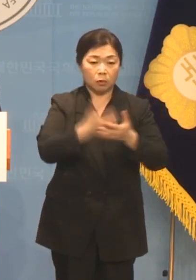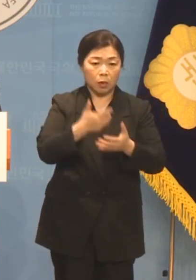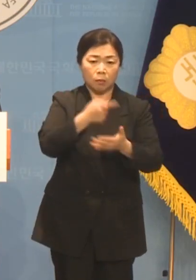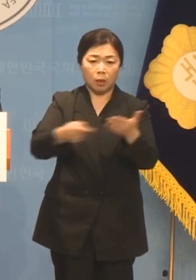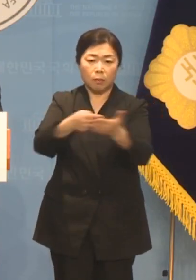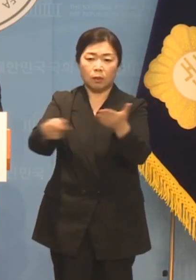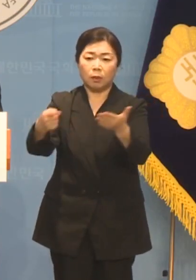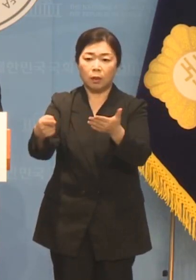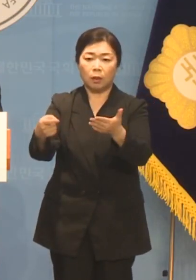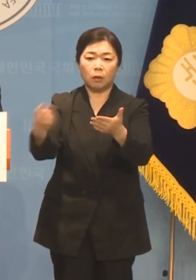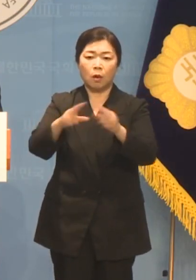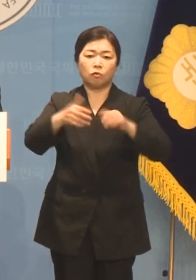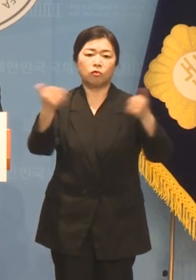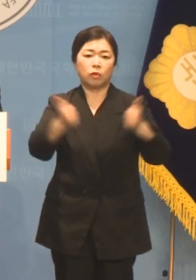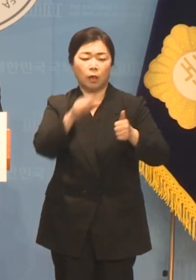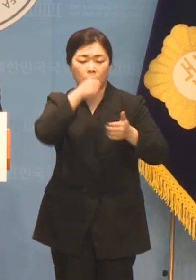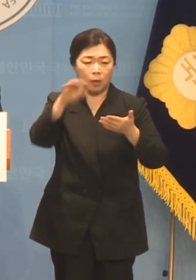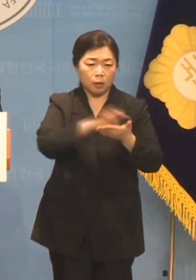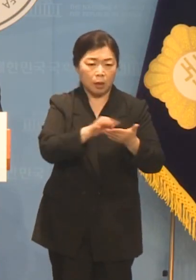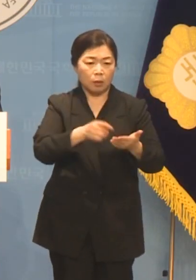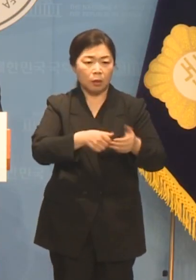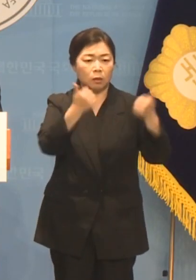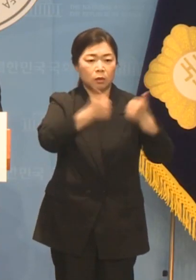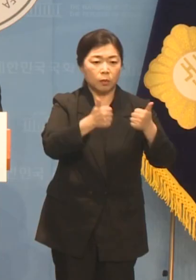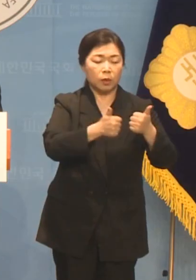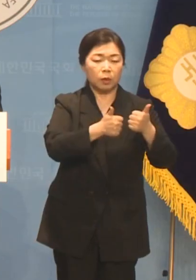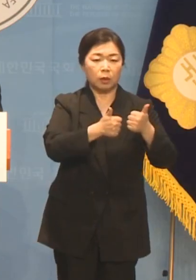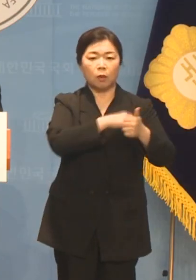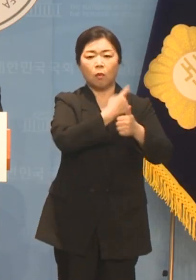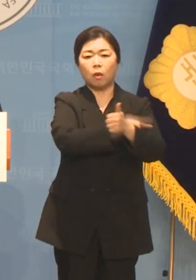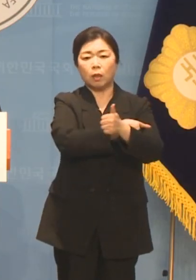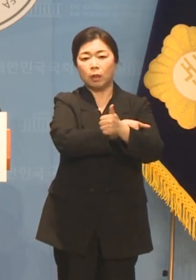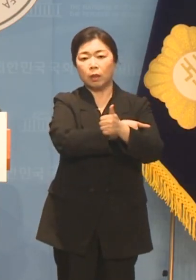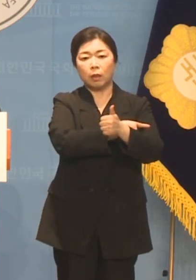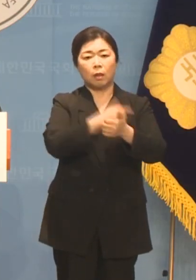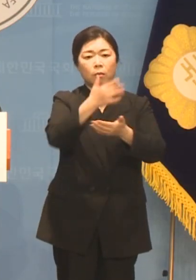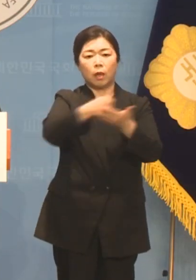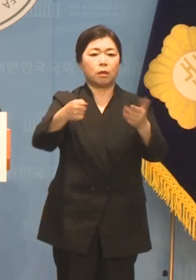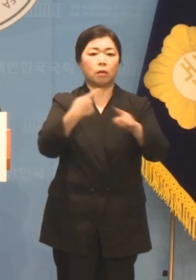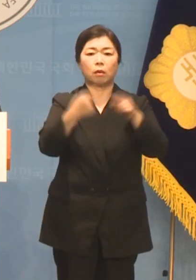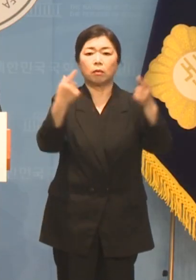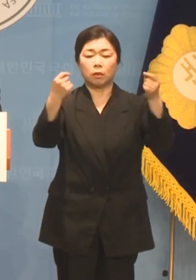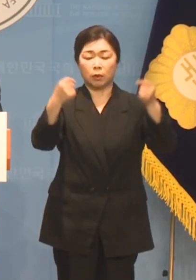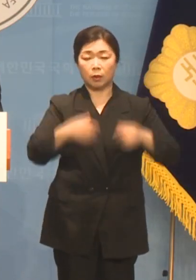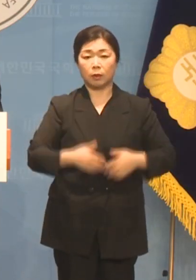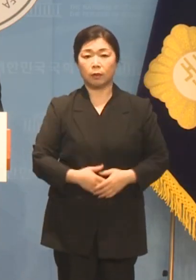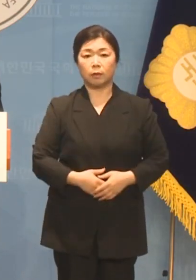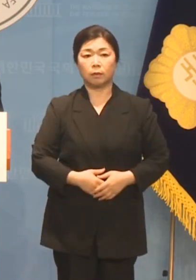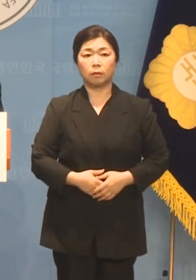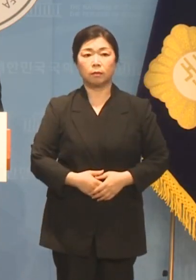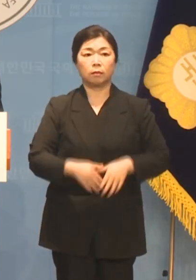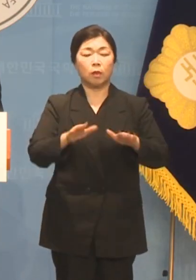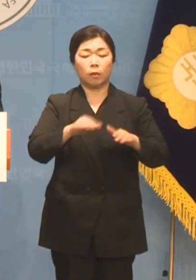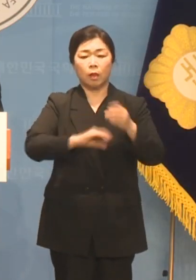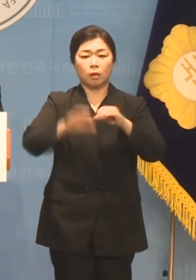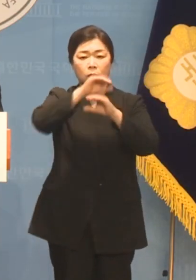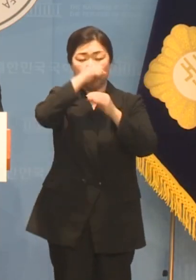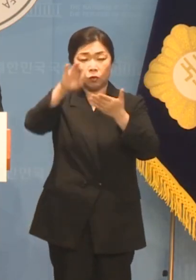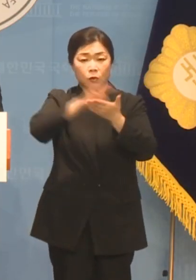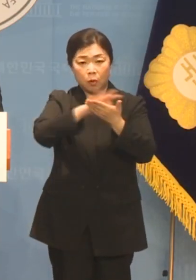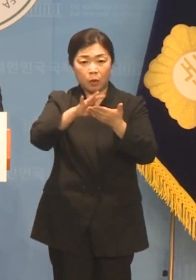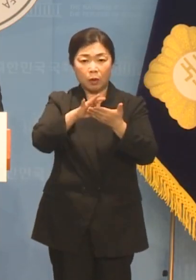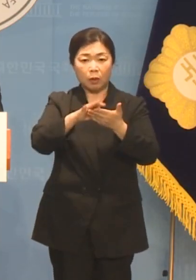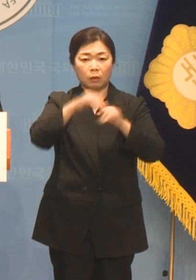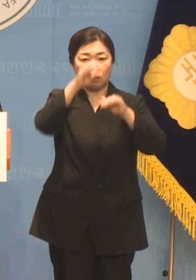국회의 예산심의권을 무력화해서는 결코 안 됩니다. 이번 추경안은 규모도 작고